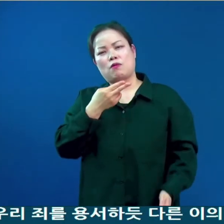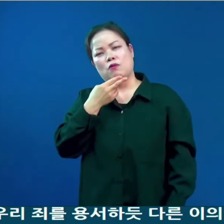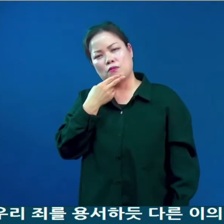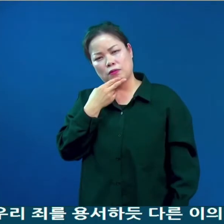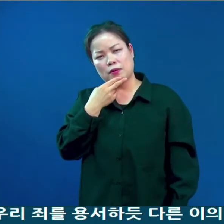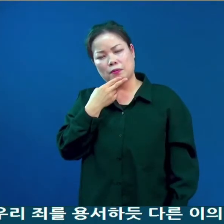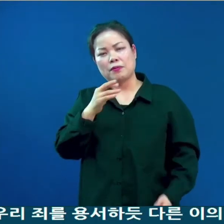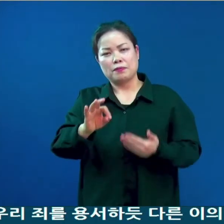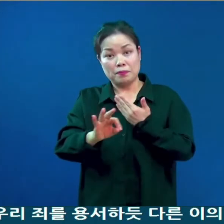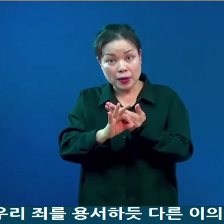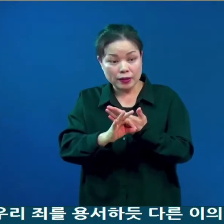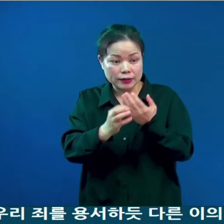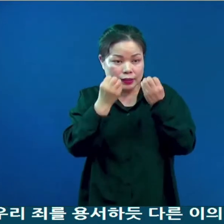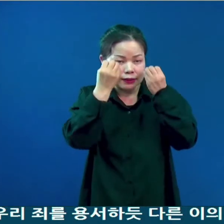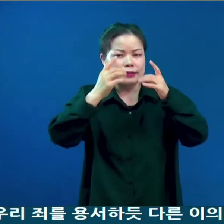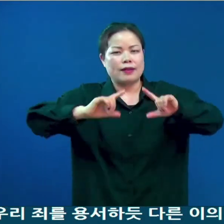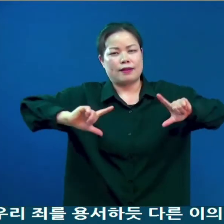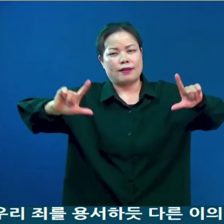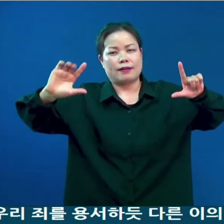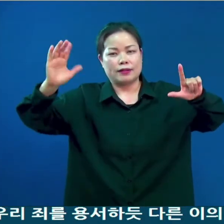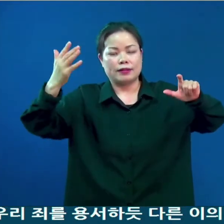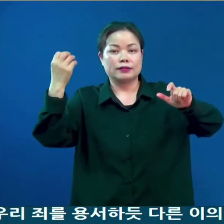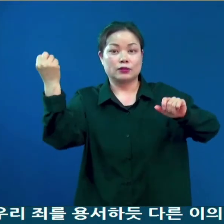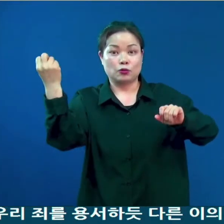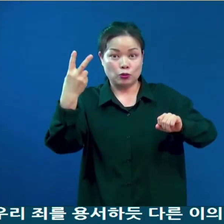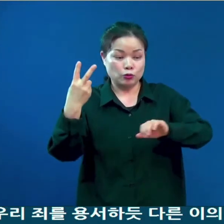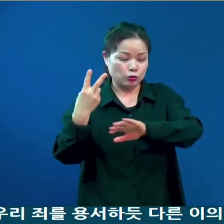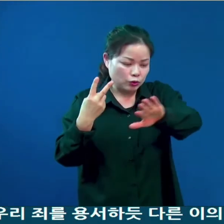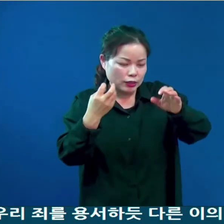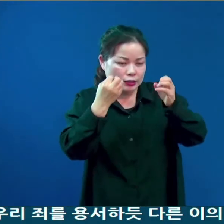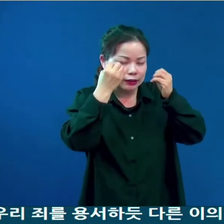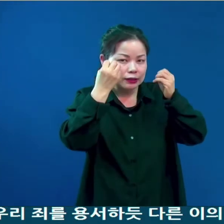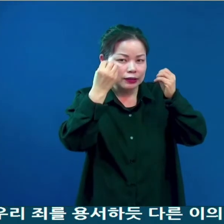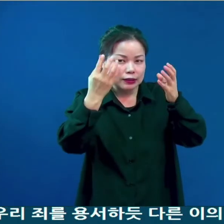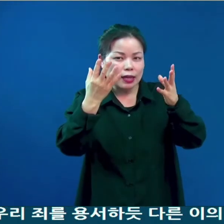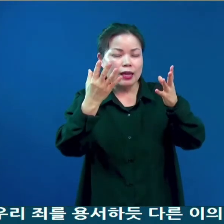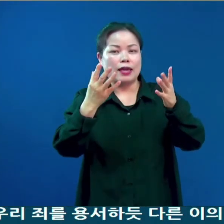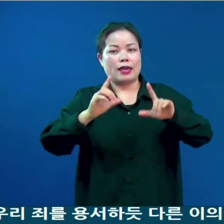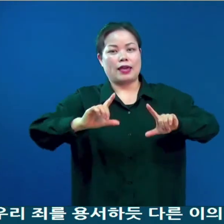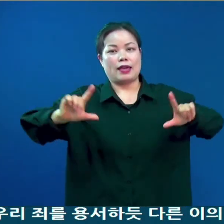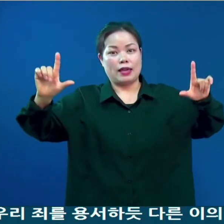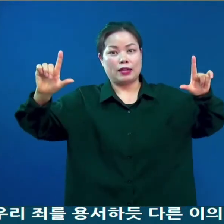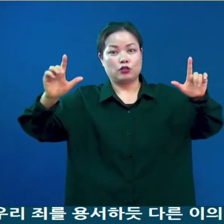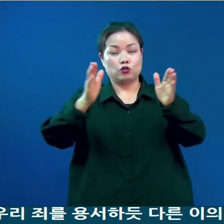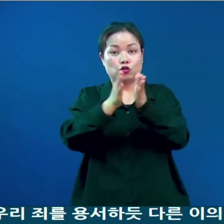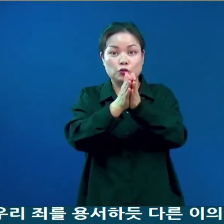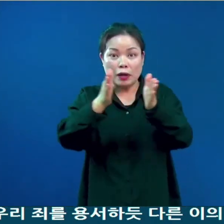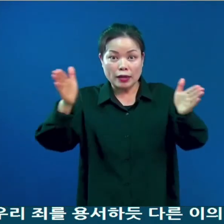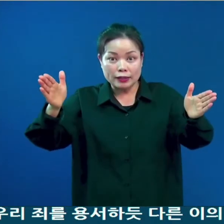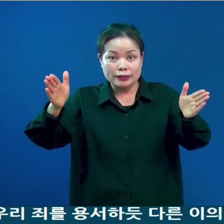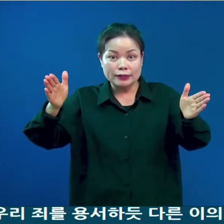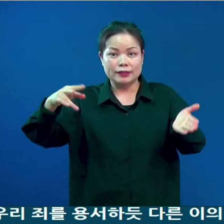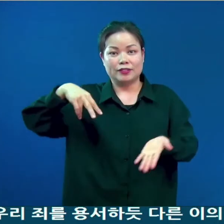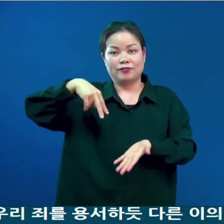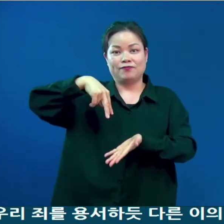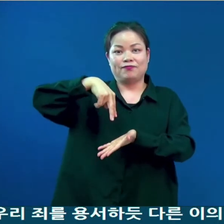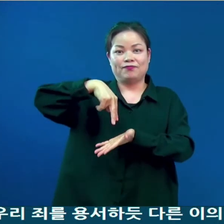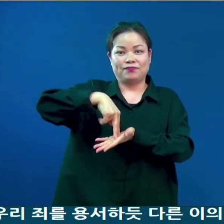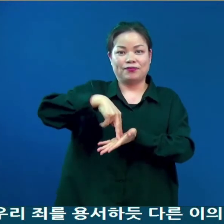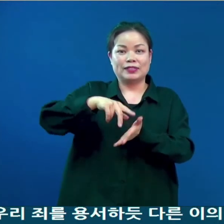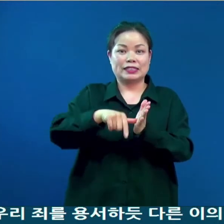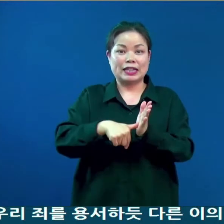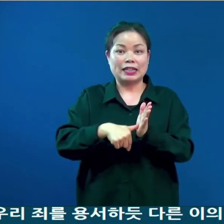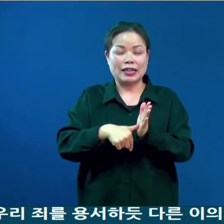있다면 이제 새해가 됐고 또다시 우리가 새해의 출발점에 서 있는